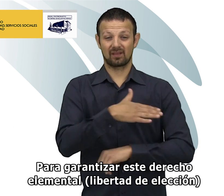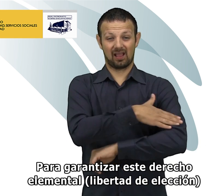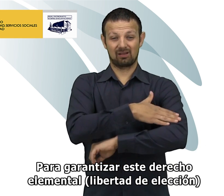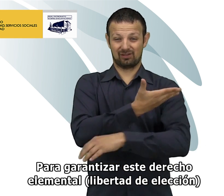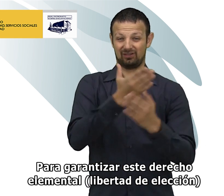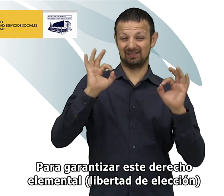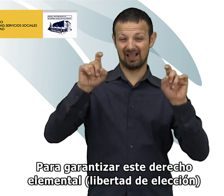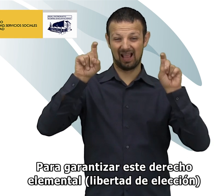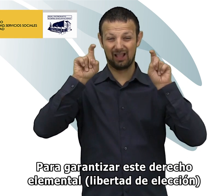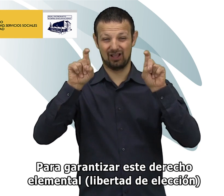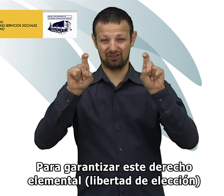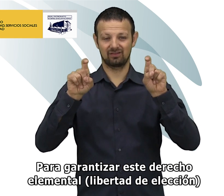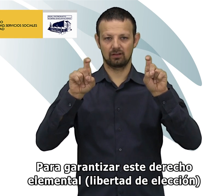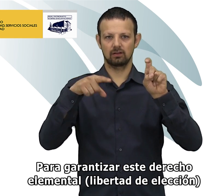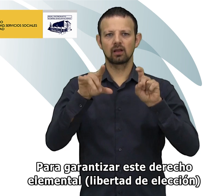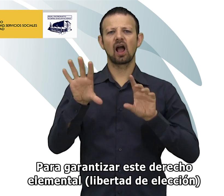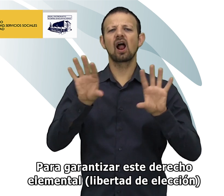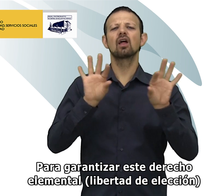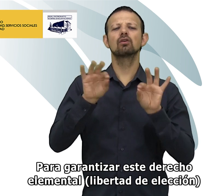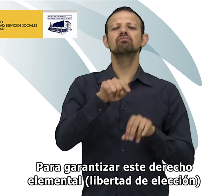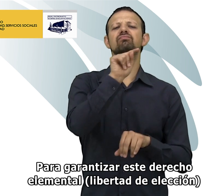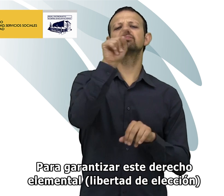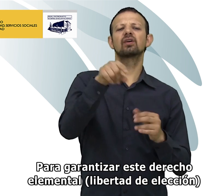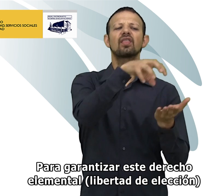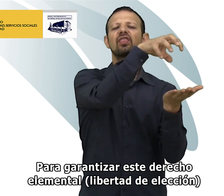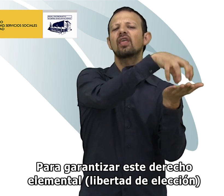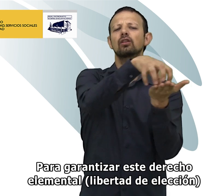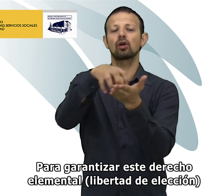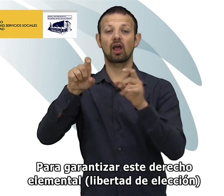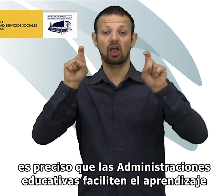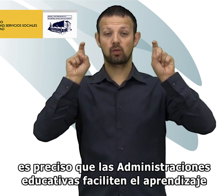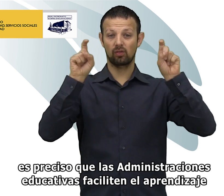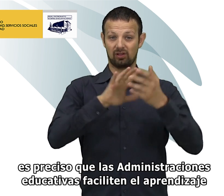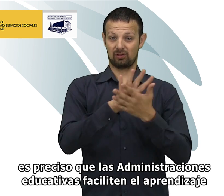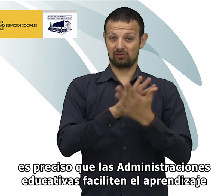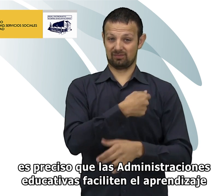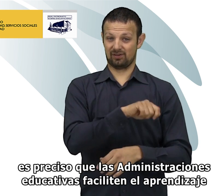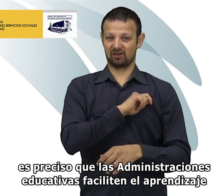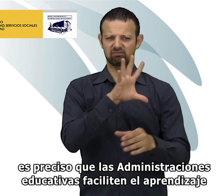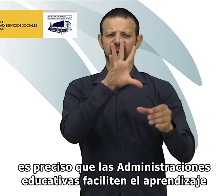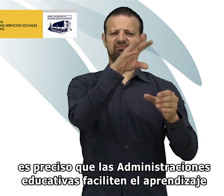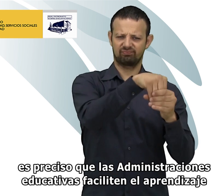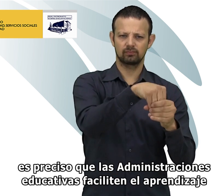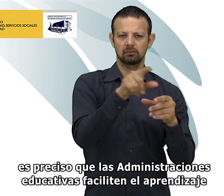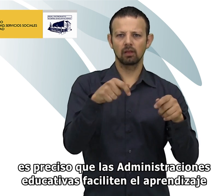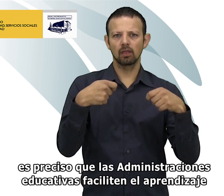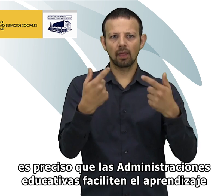faciliten el aprendizaje y uso de la lengua de signos española en los centros educativos que determinen.